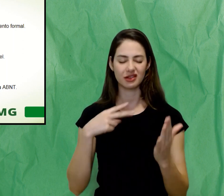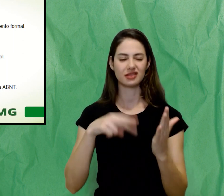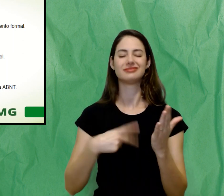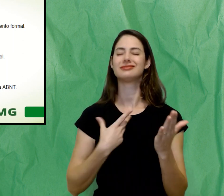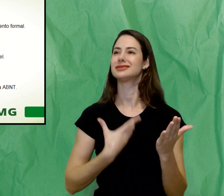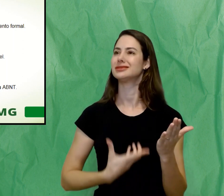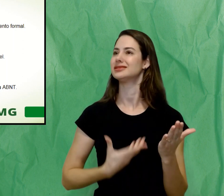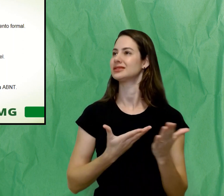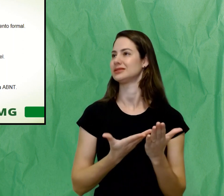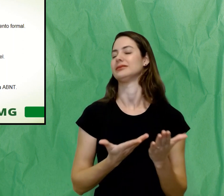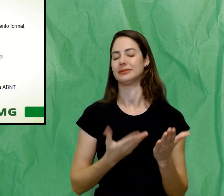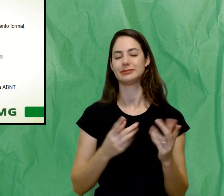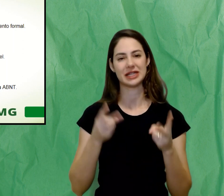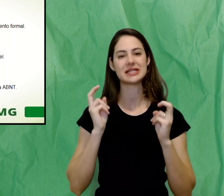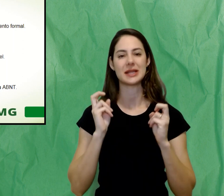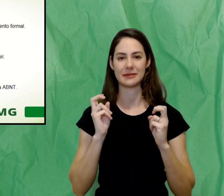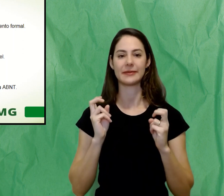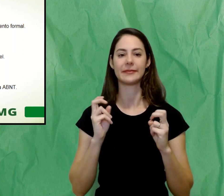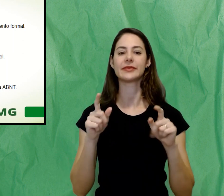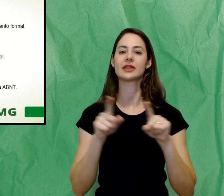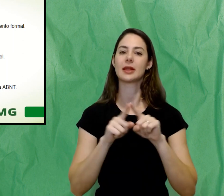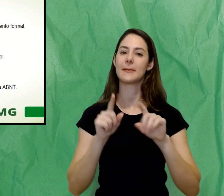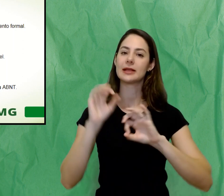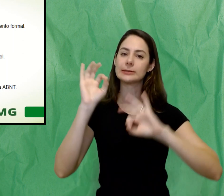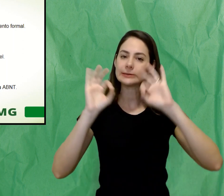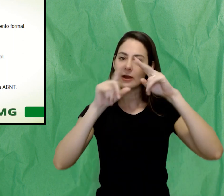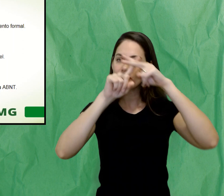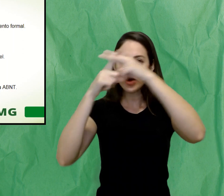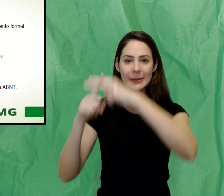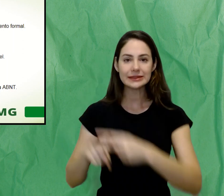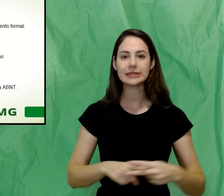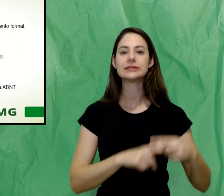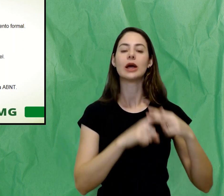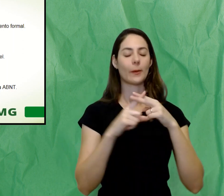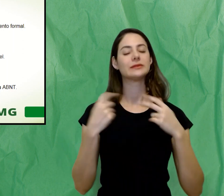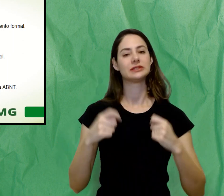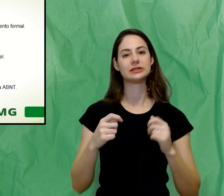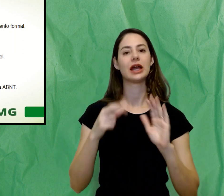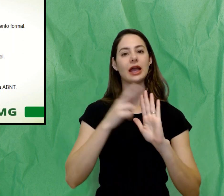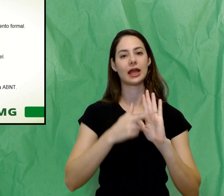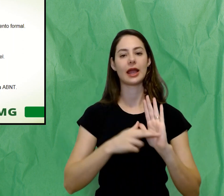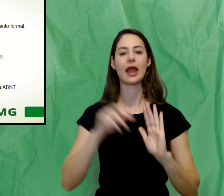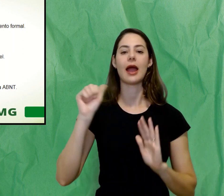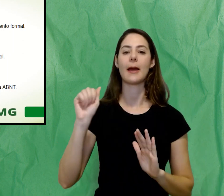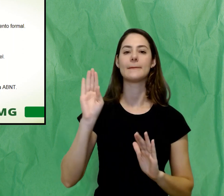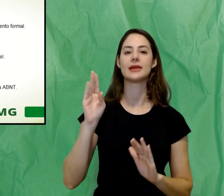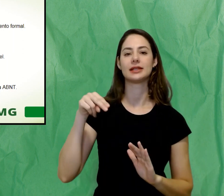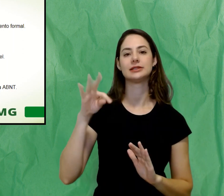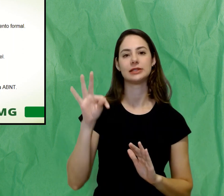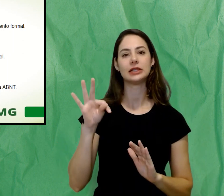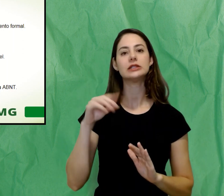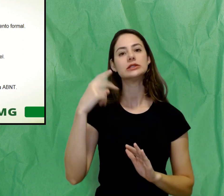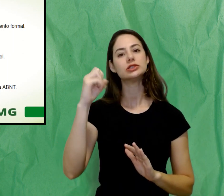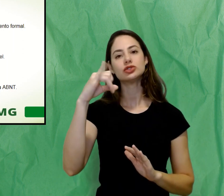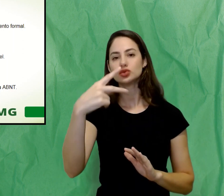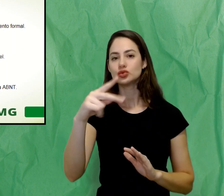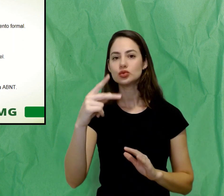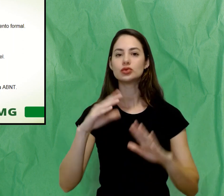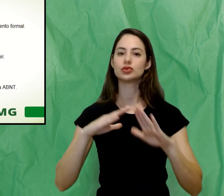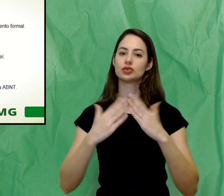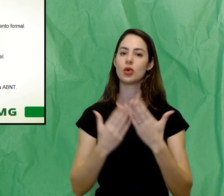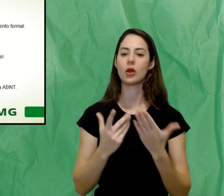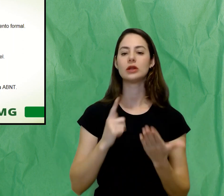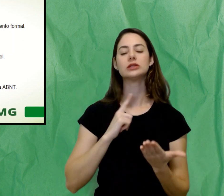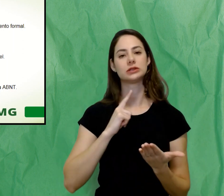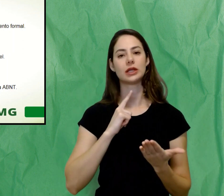realmente perceber. E a formatação do trabalho inteira, ela deve seguir o padrão da ABNT. Se a sua instituição tem um manual de produção